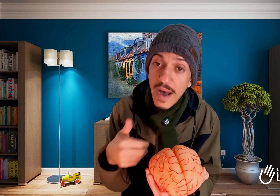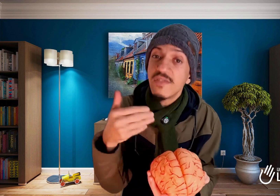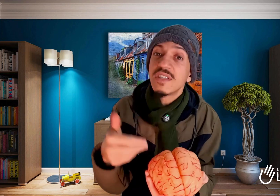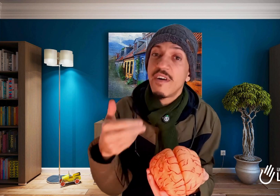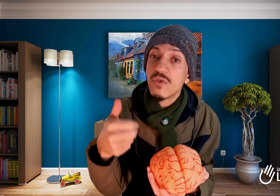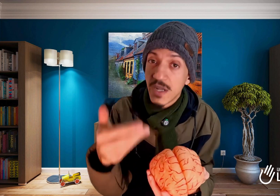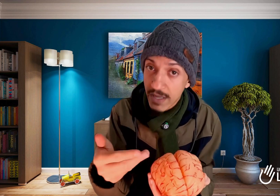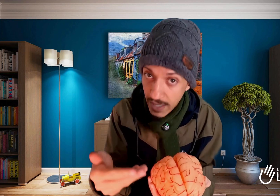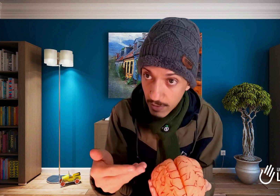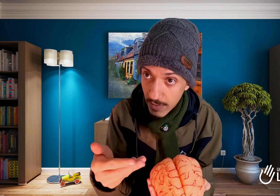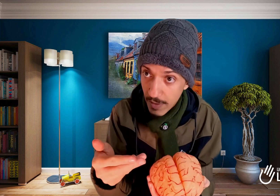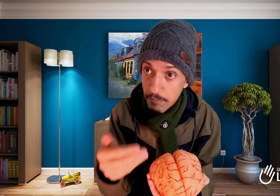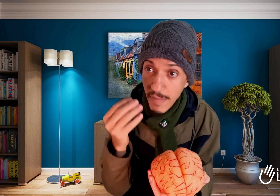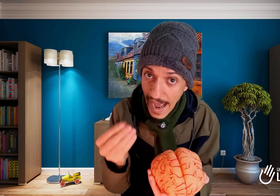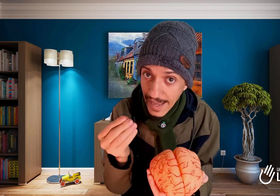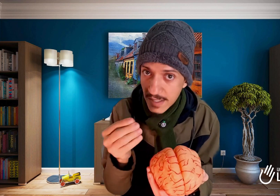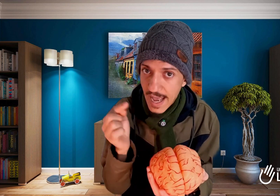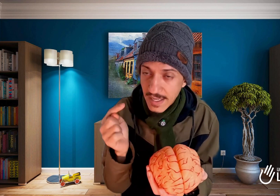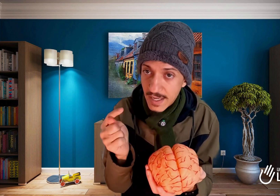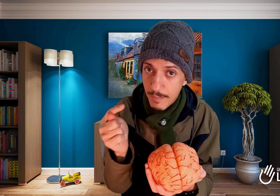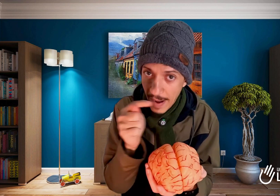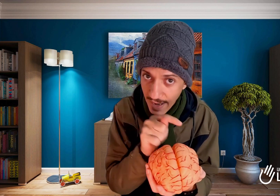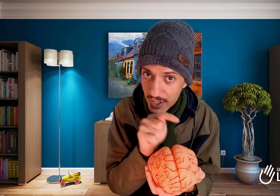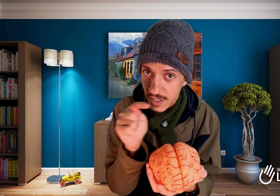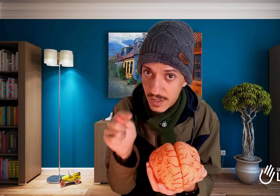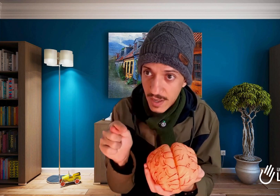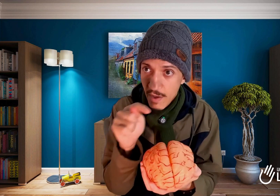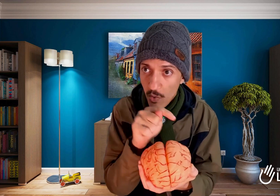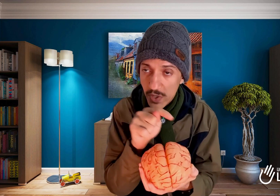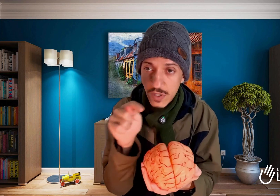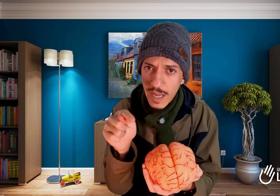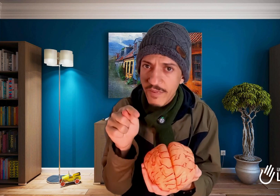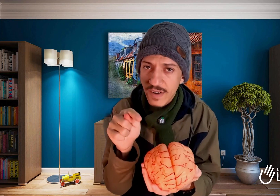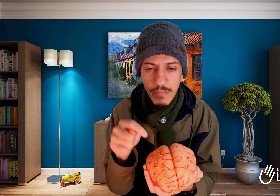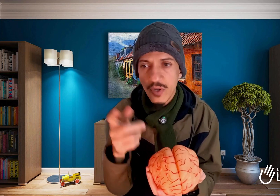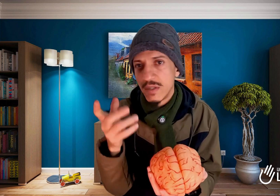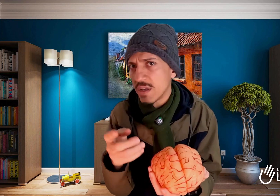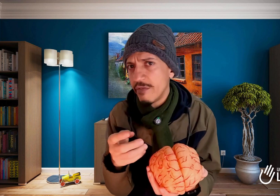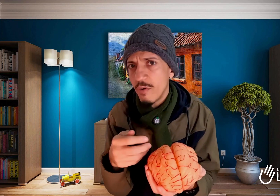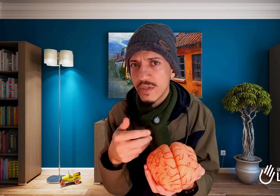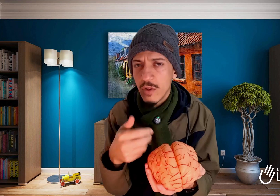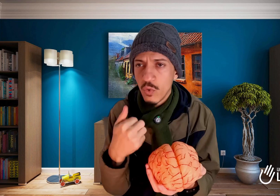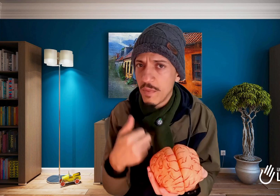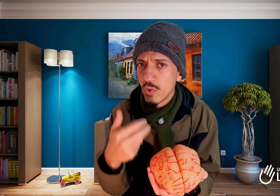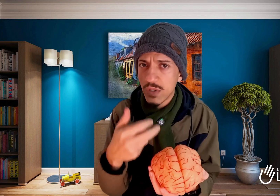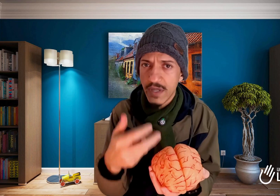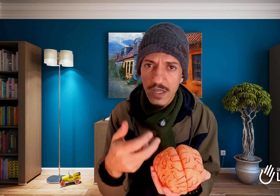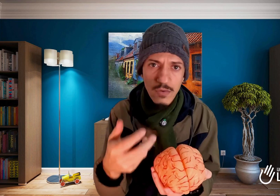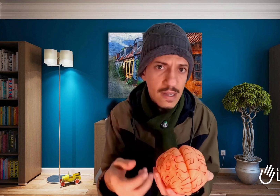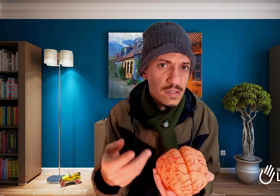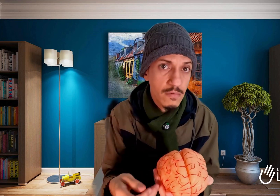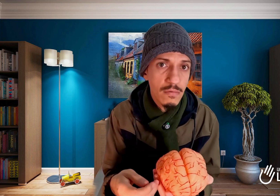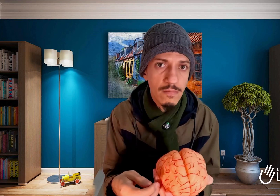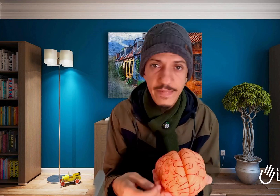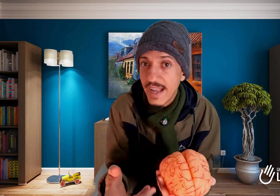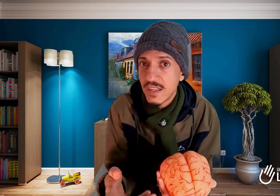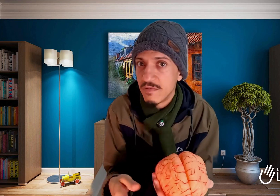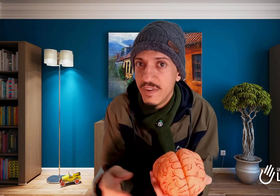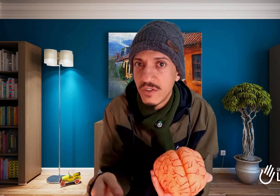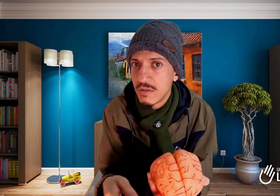vai usando aquilo, mais essa parte, o seu cérebro fala assim, poxa, isso aqui foi usado 1, 2, 3, 4, 5, 10, 20, 30,